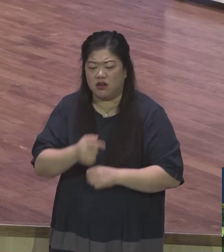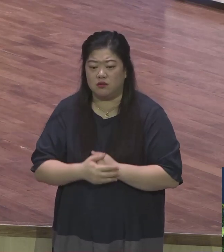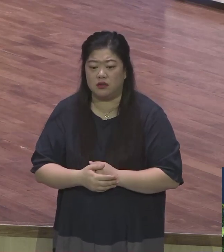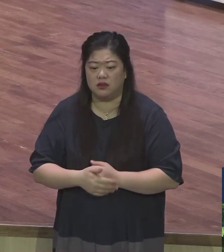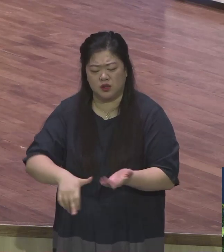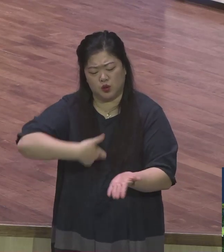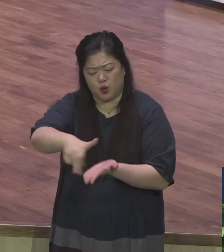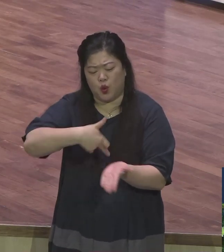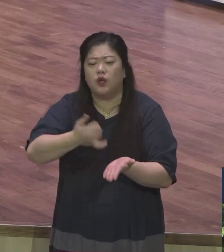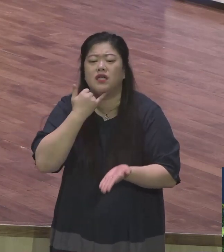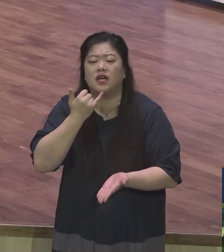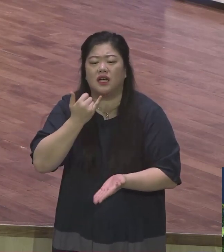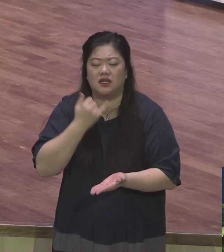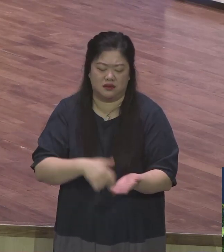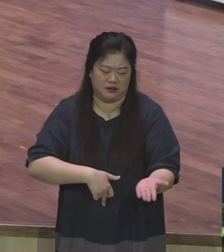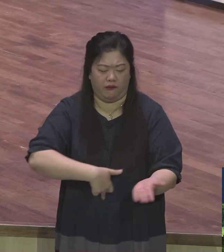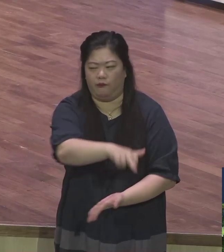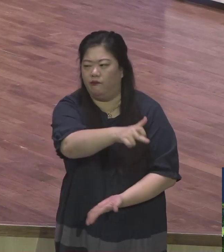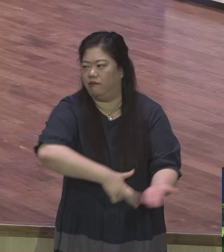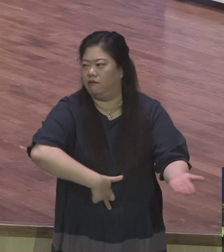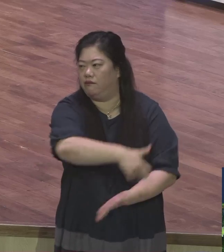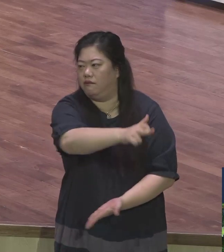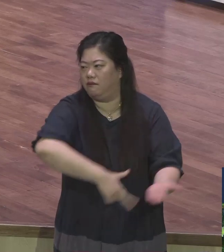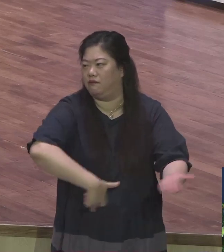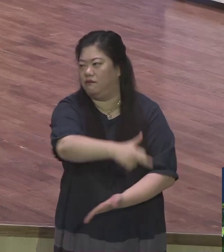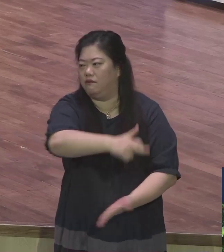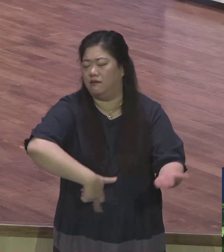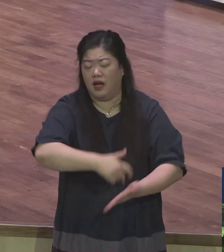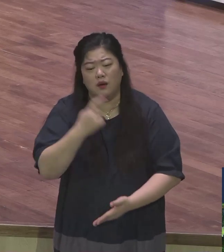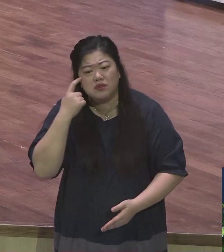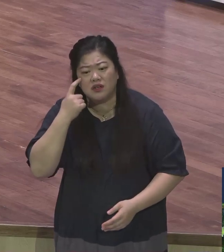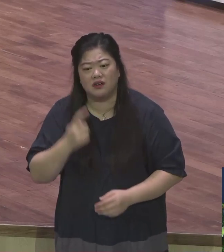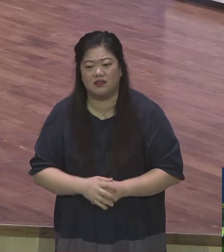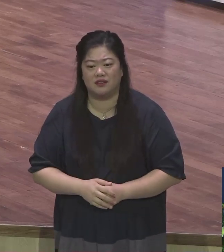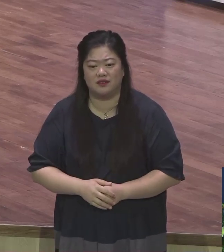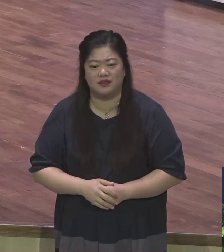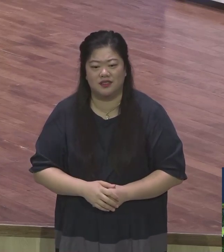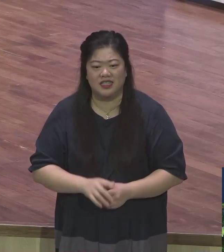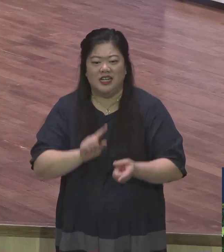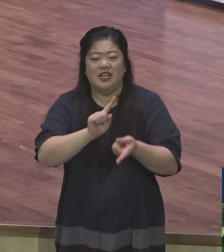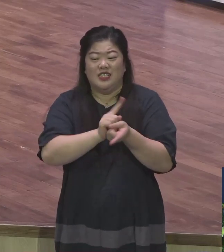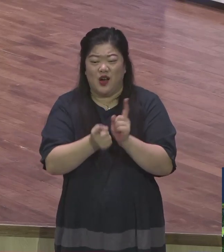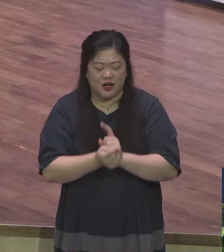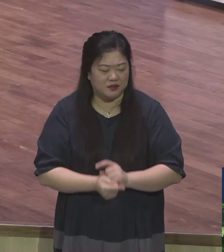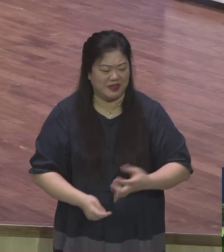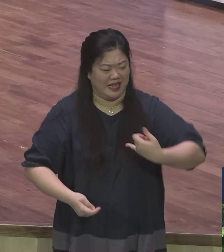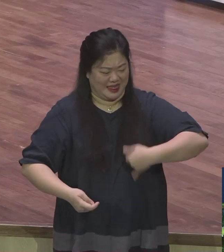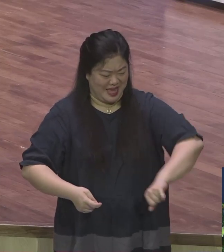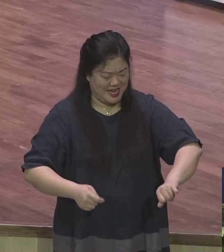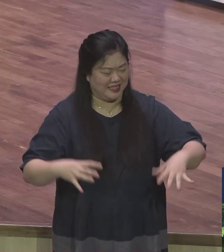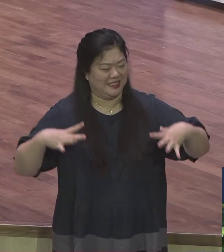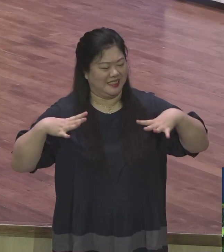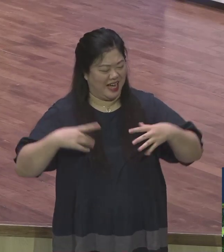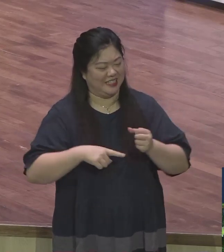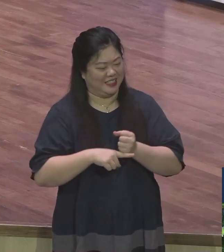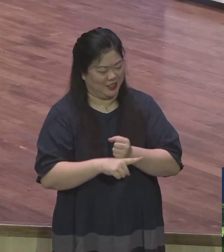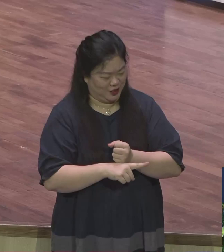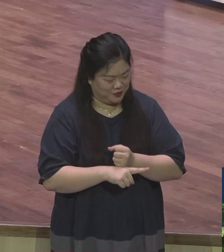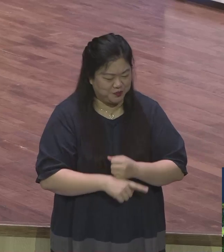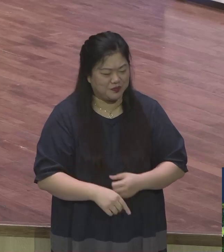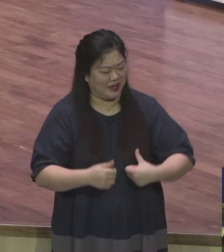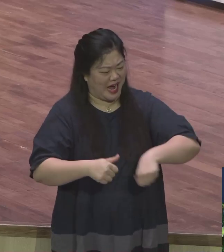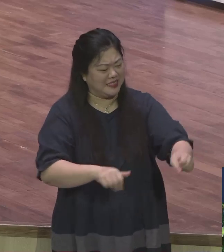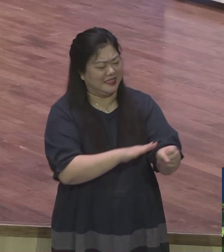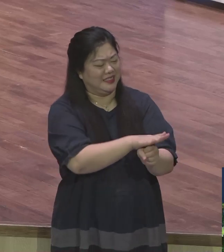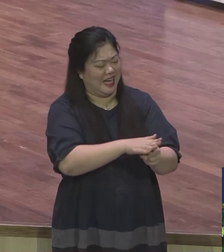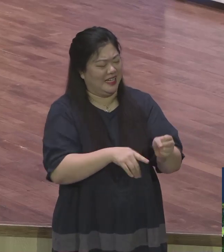그렇게 서로 간에 자랑스러운 내용들 서로 간에 사랑스러운